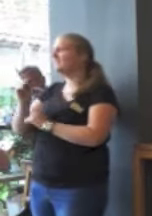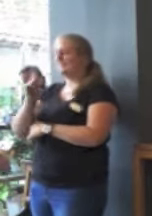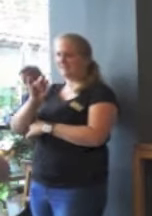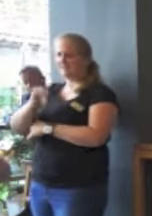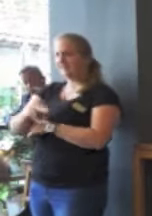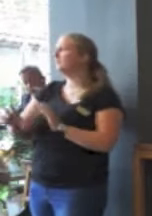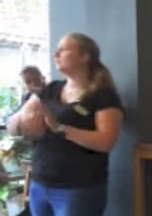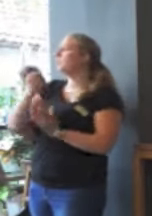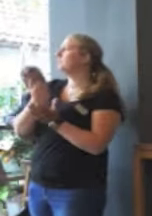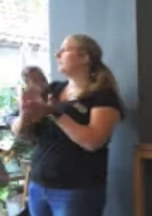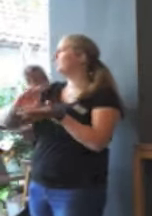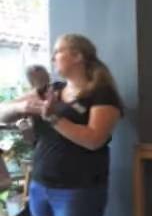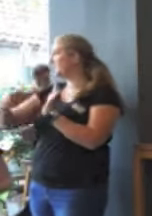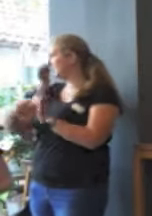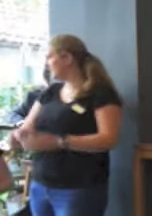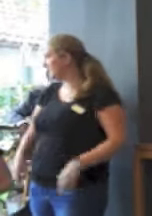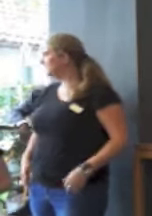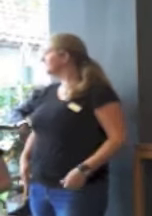om projektet.